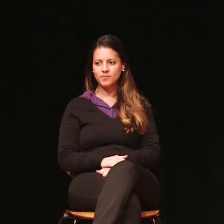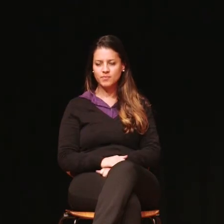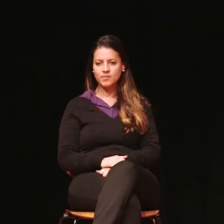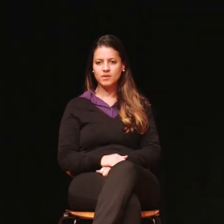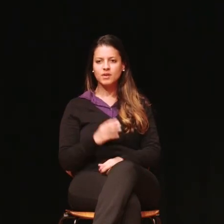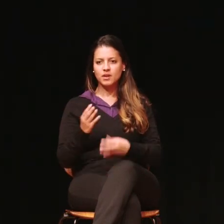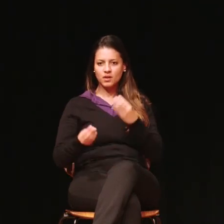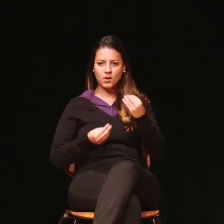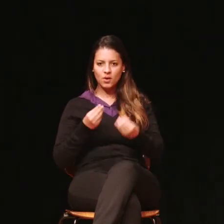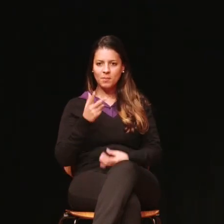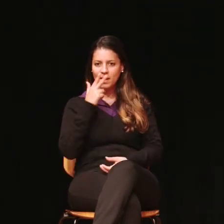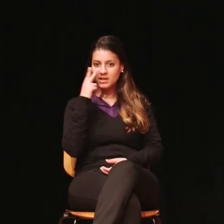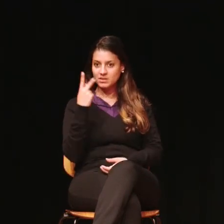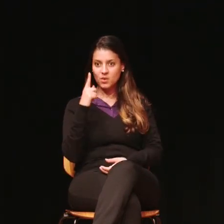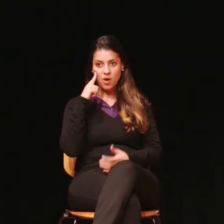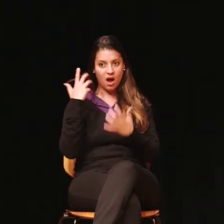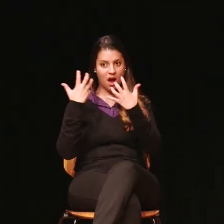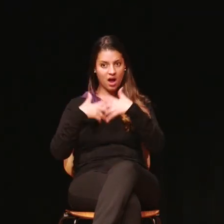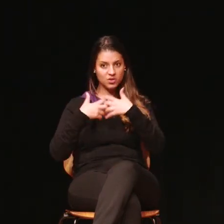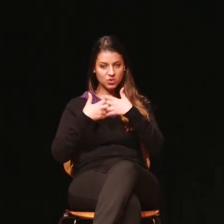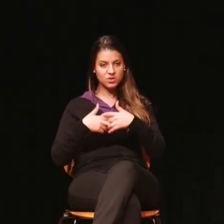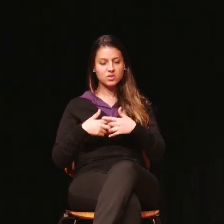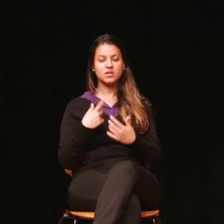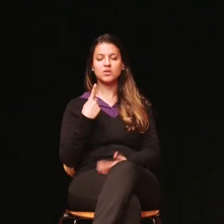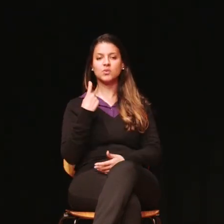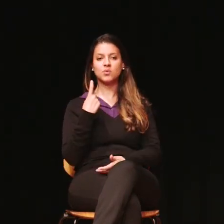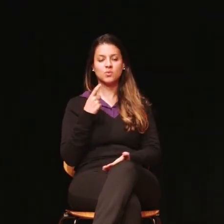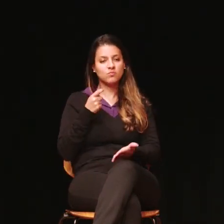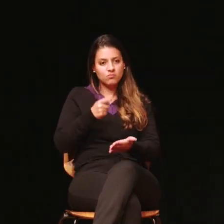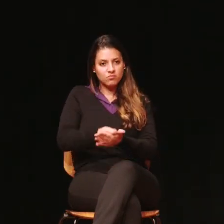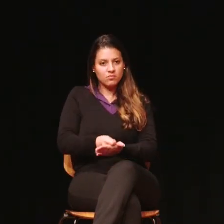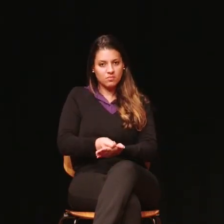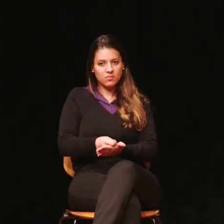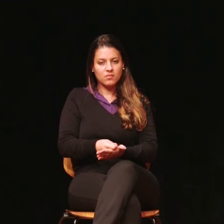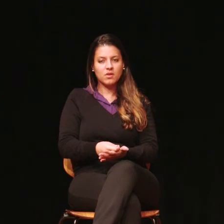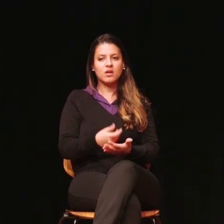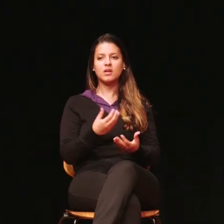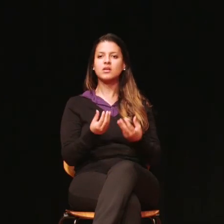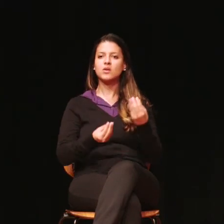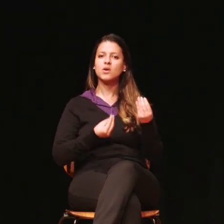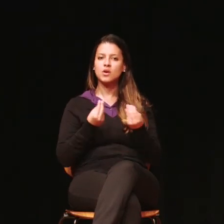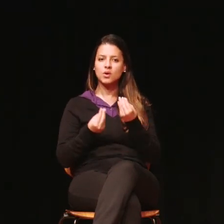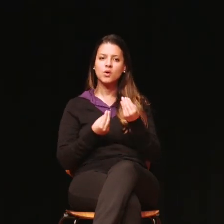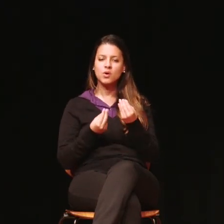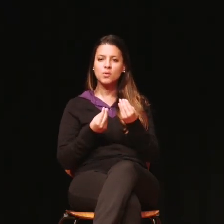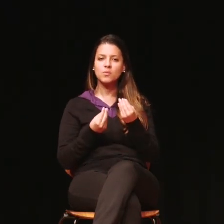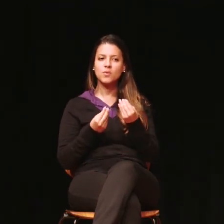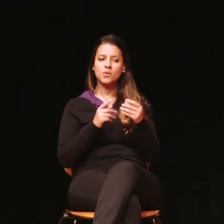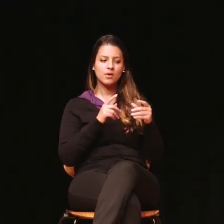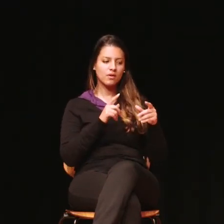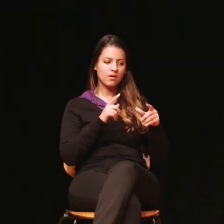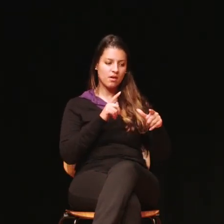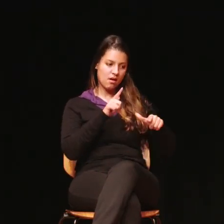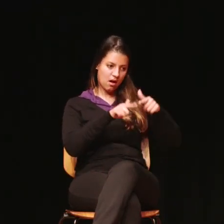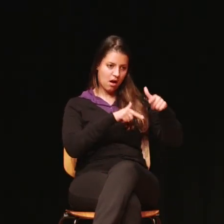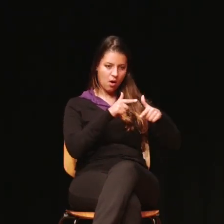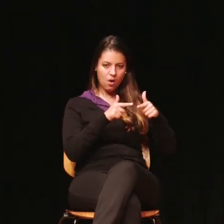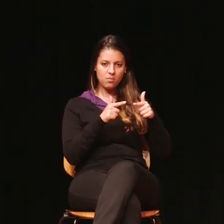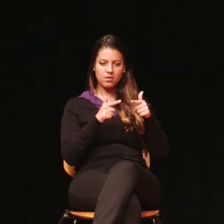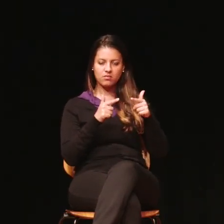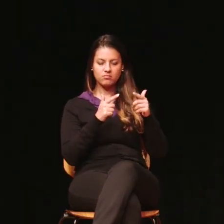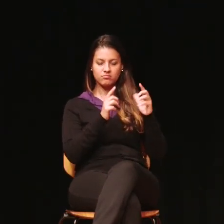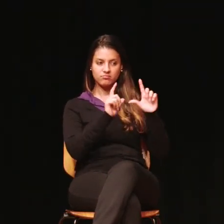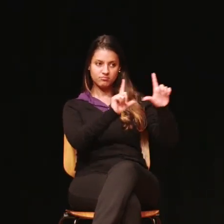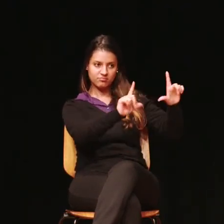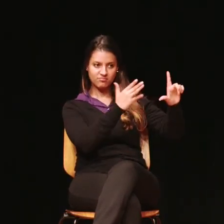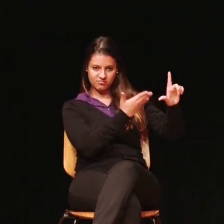seu raciocínio único e solitário em relação à obra e ao público. Mas vamos pensar o